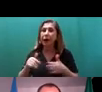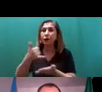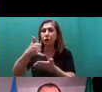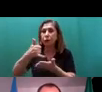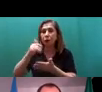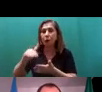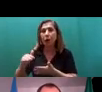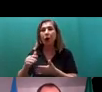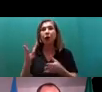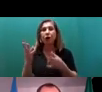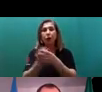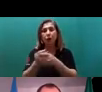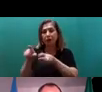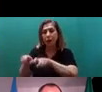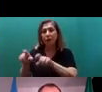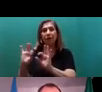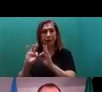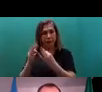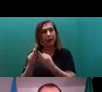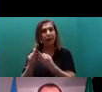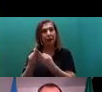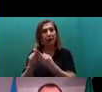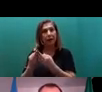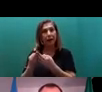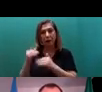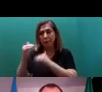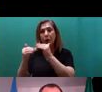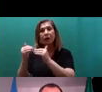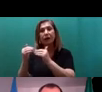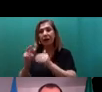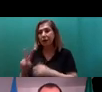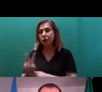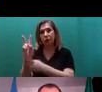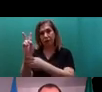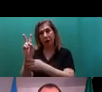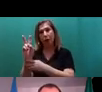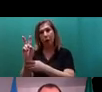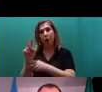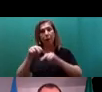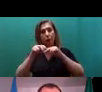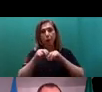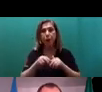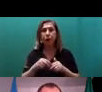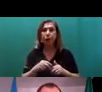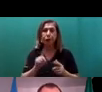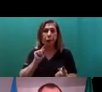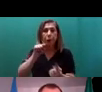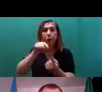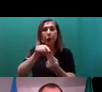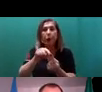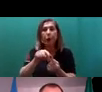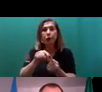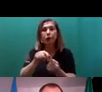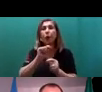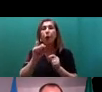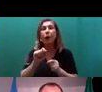inclusão da agricultura familiar e dos processos de agregação de valor. Com isso, o objetivo é gerar empregos